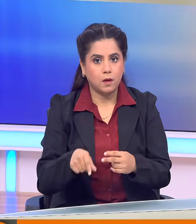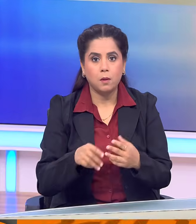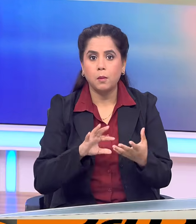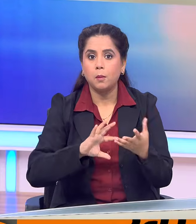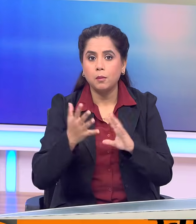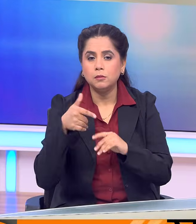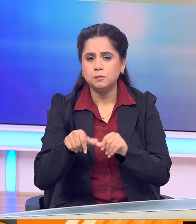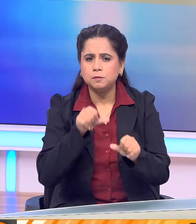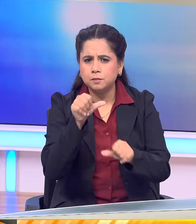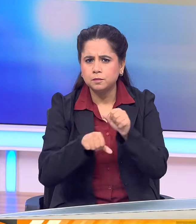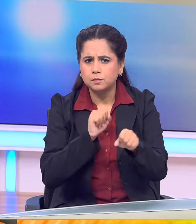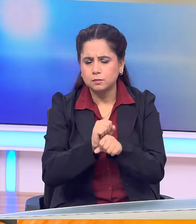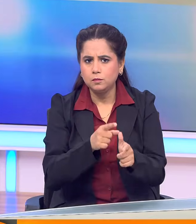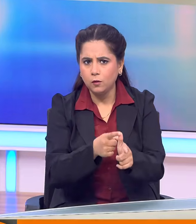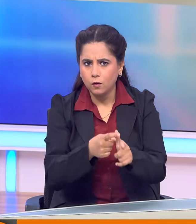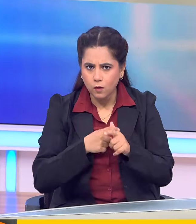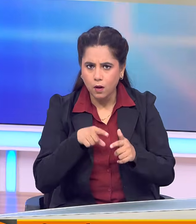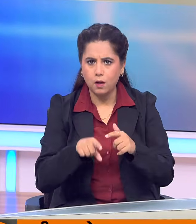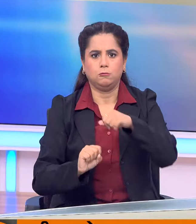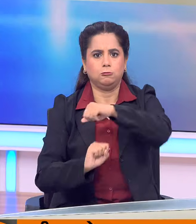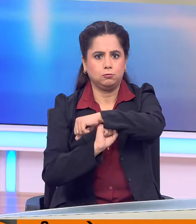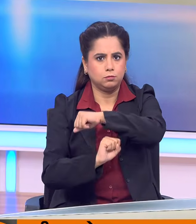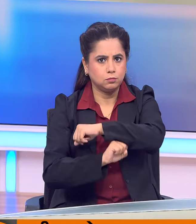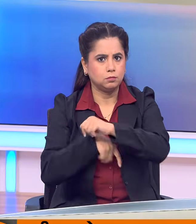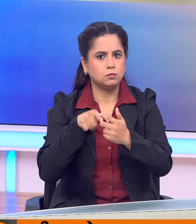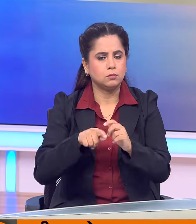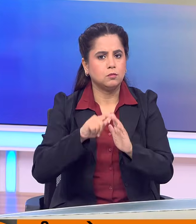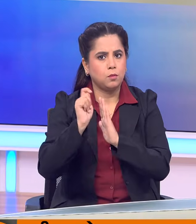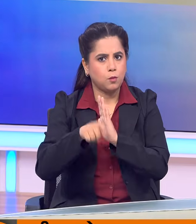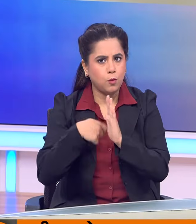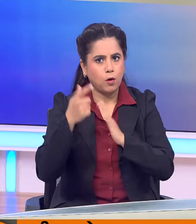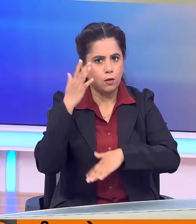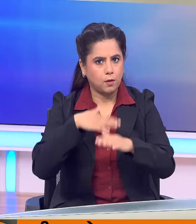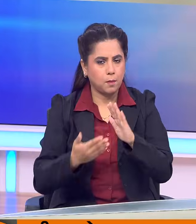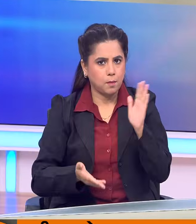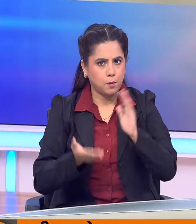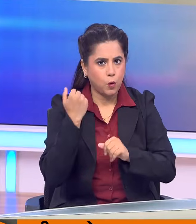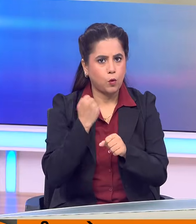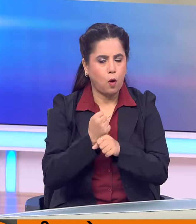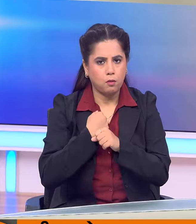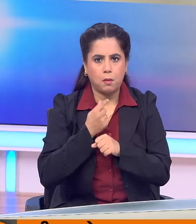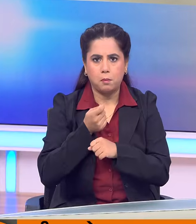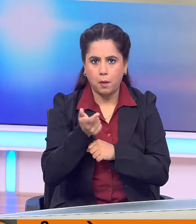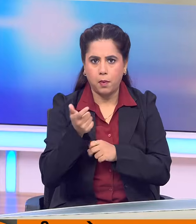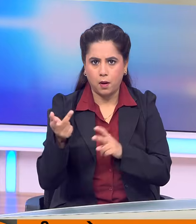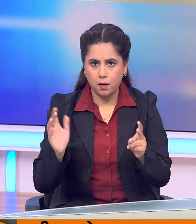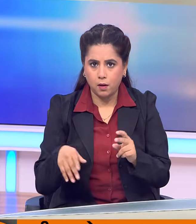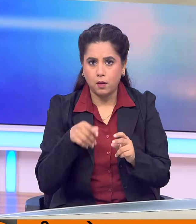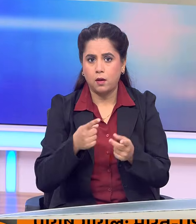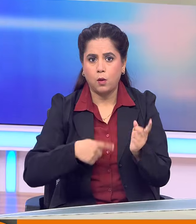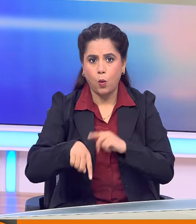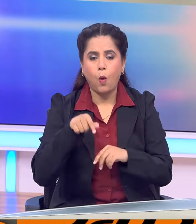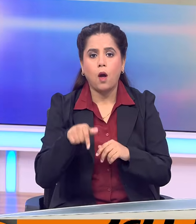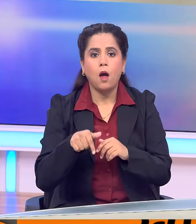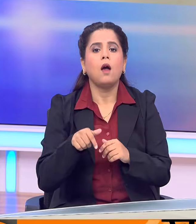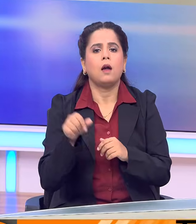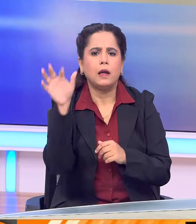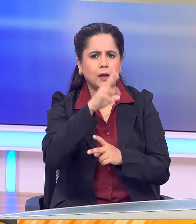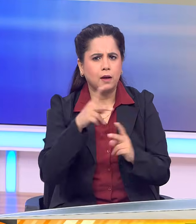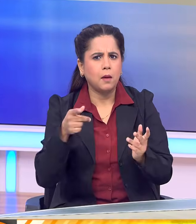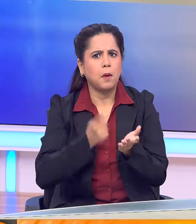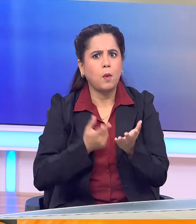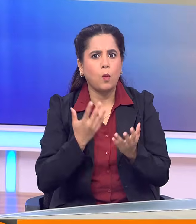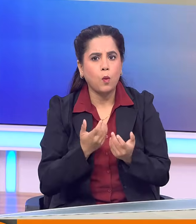उत्पादन गतिविधियों में तेजी, बुनियादी ढांचा परियोजनाओं पर बढ़ता सरकारी खर्च, घरेलू मांग में सुधार और निर्यातों